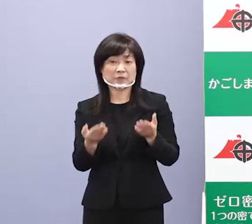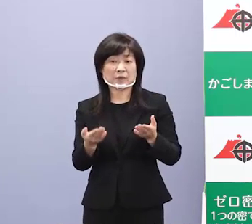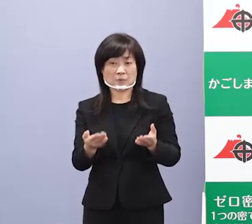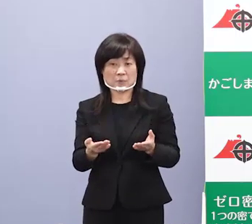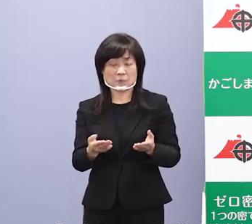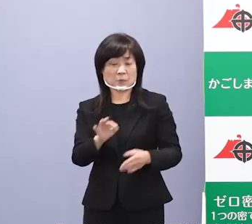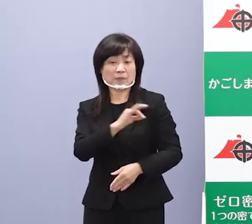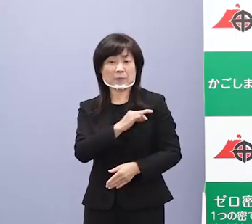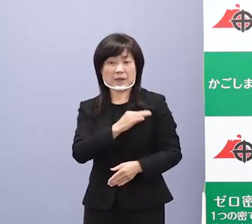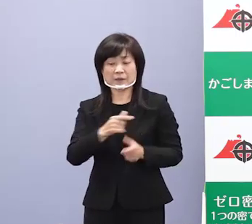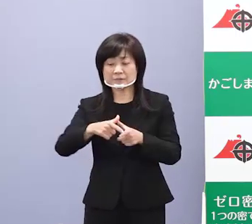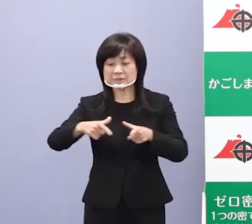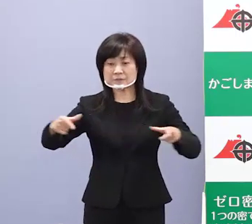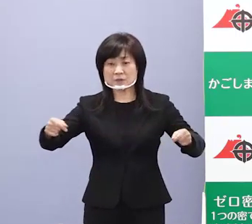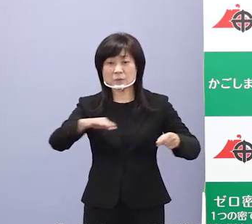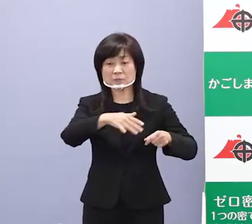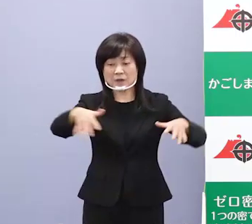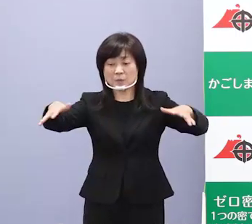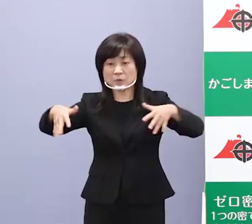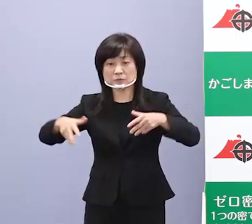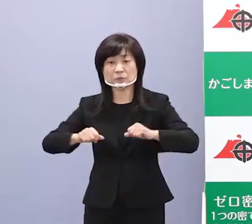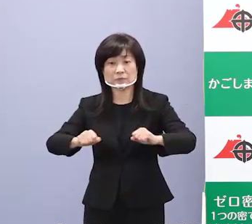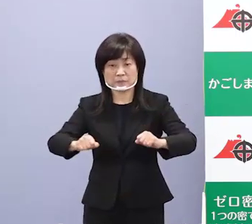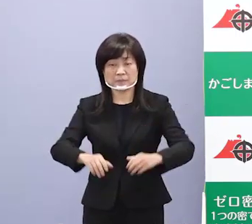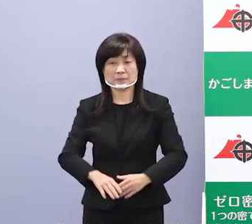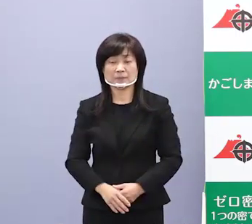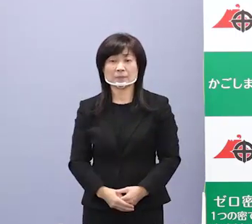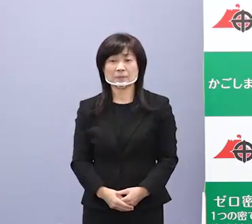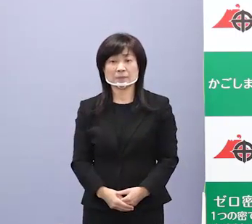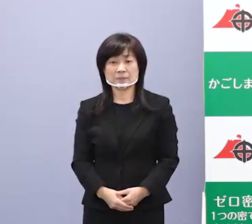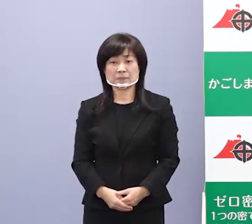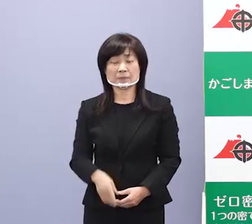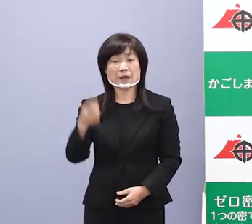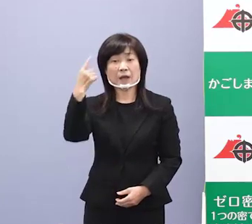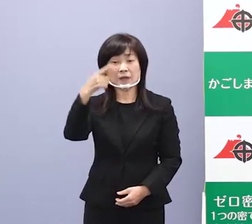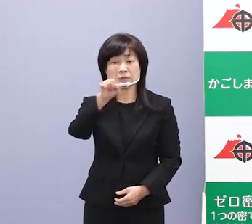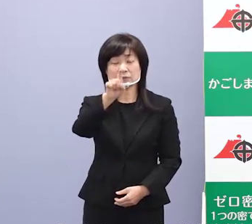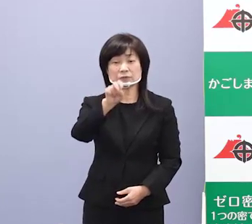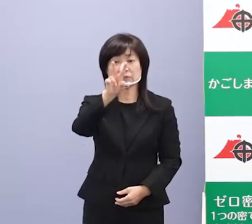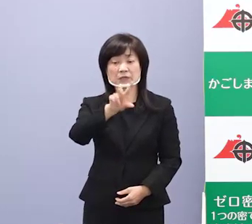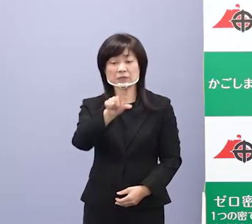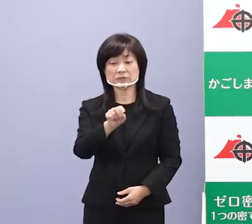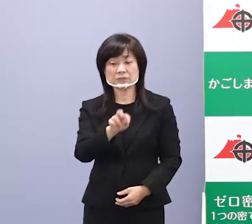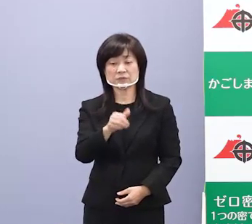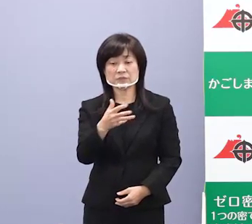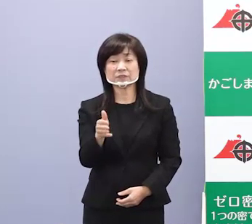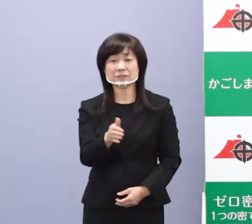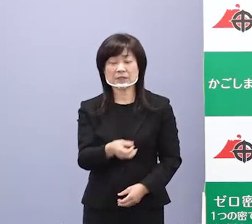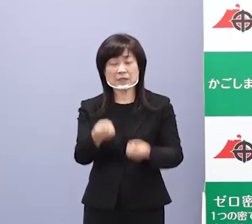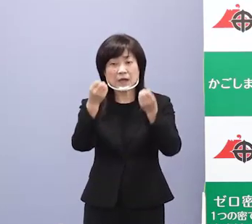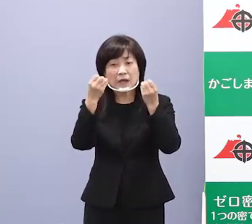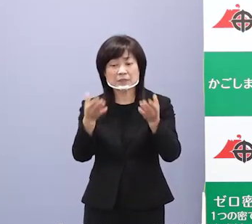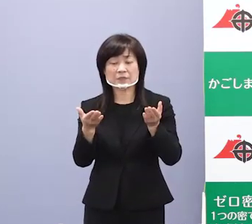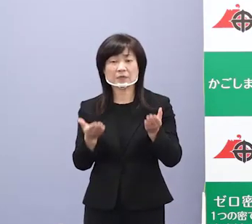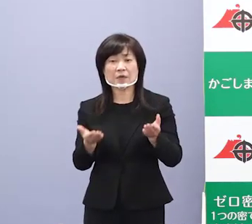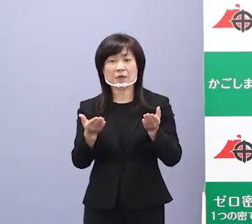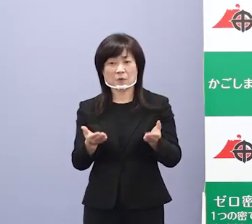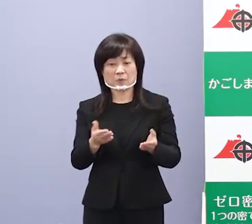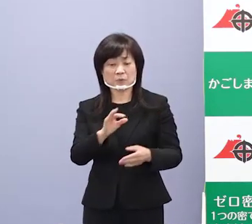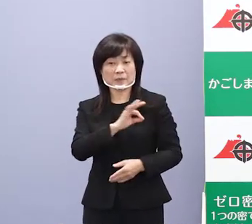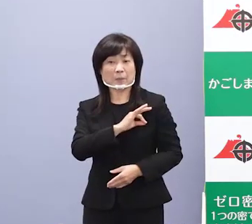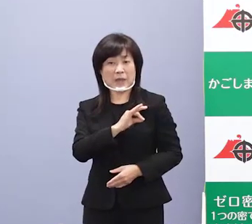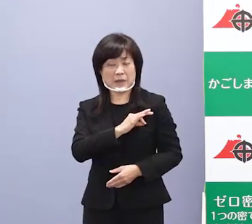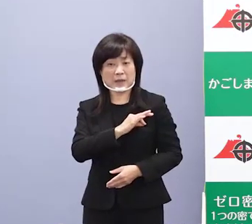を全国から広く募集します。明日12月28日から新しい学校の校名